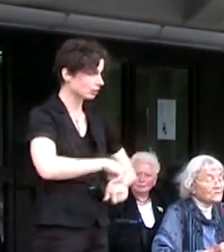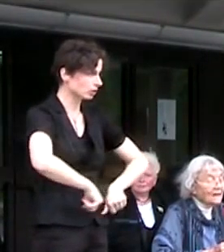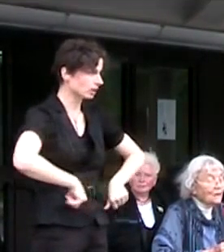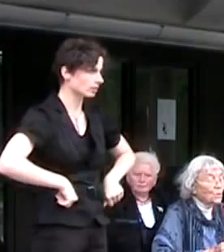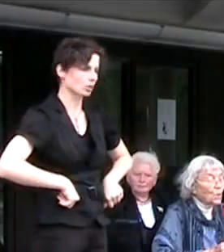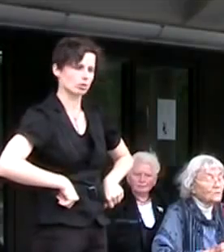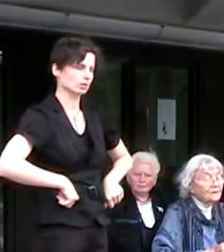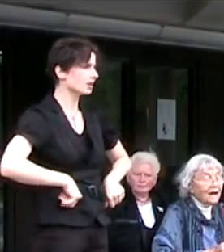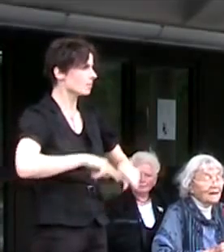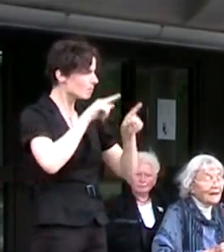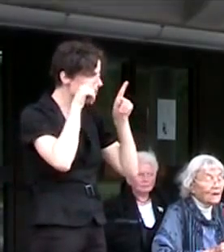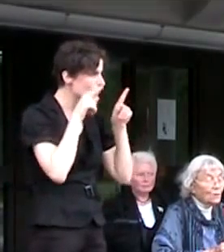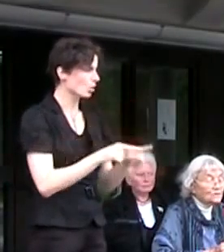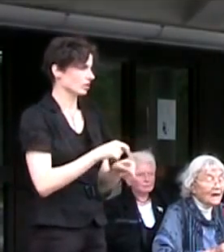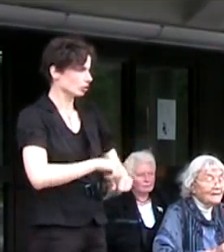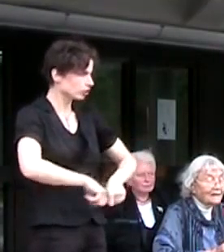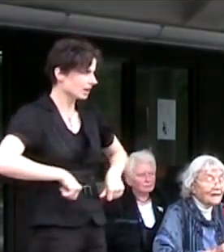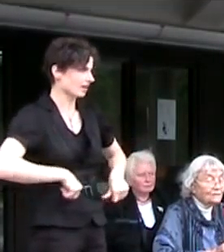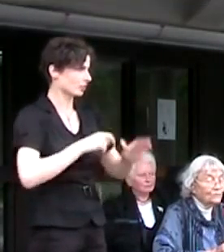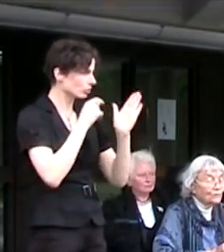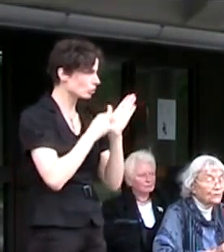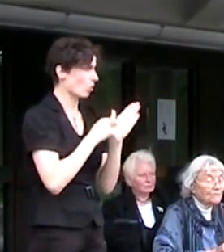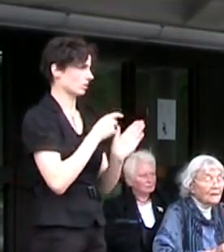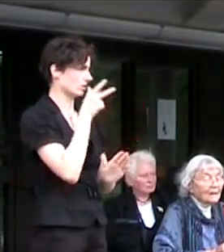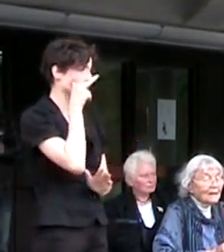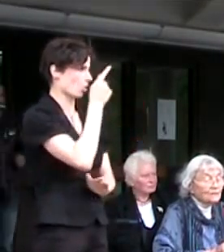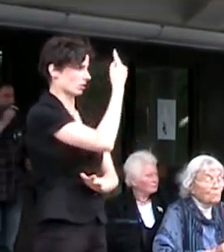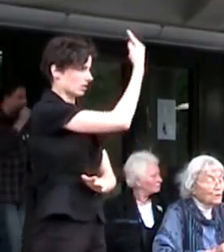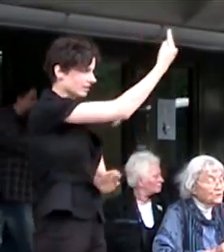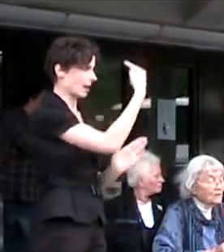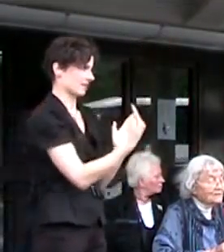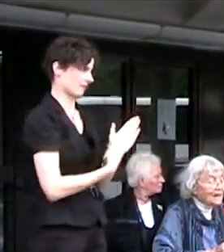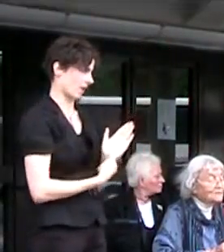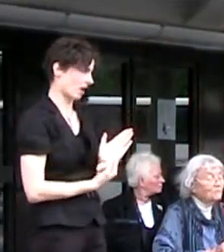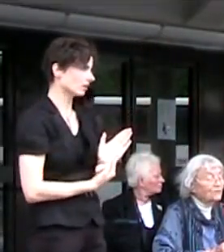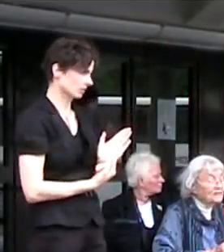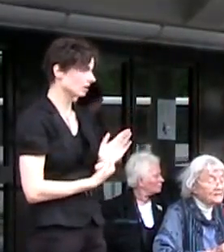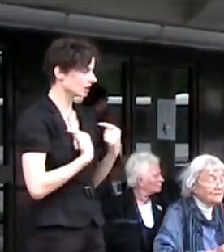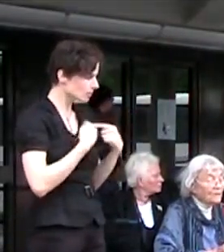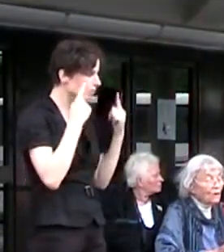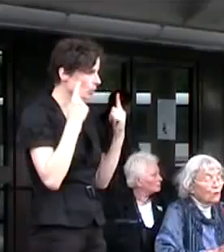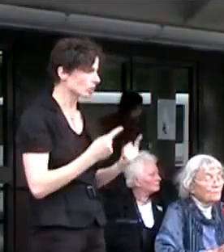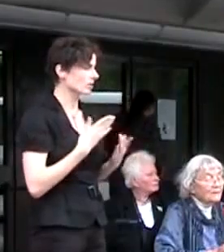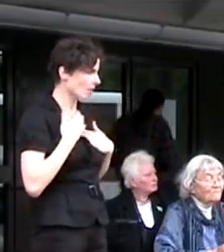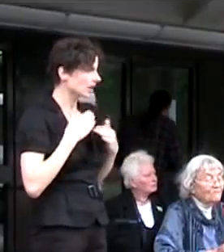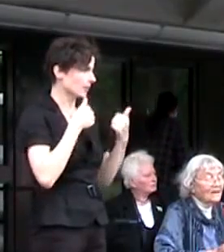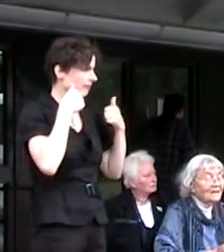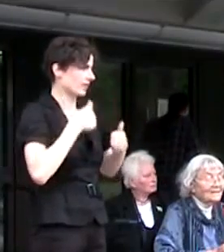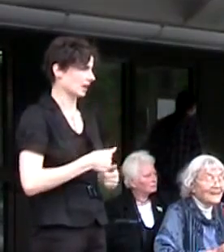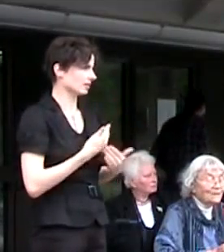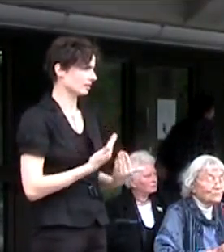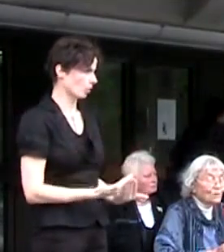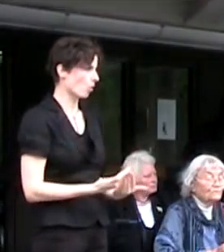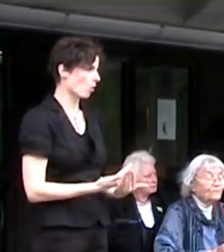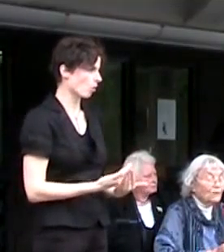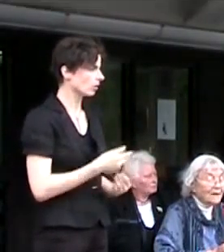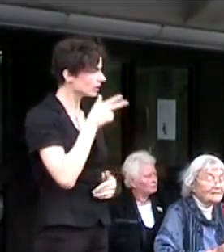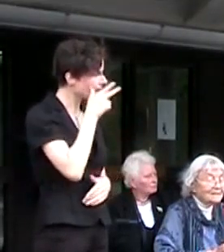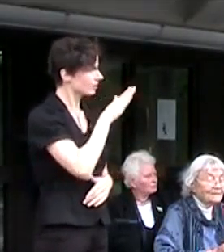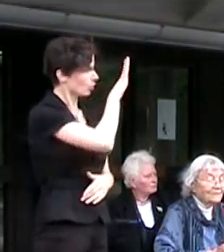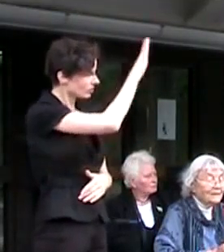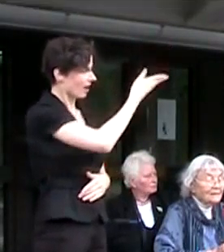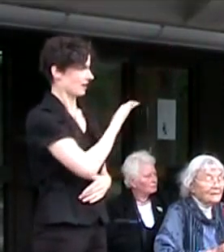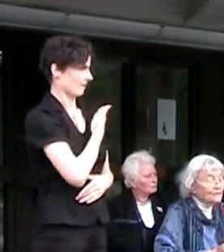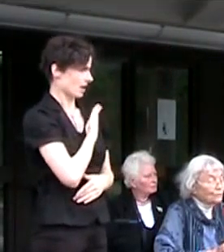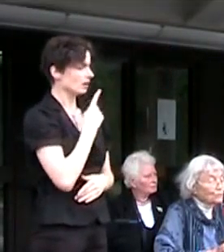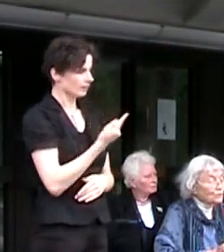nur aus einer Notlage heraus anerkannt würde. Ich möchte es als Pflicht und mit dem Willen Jesu konform